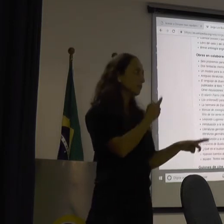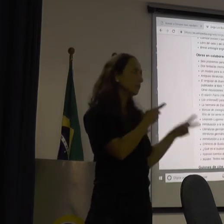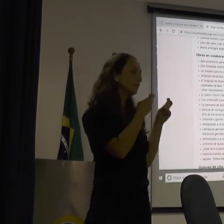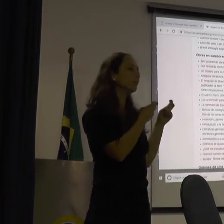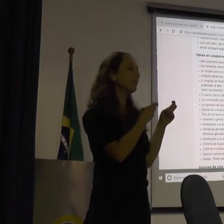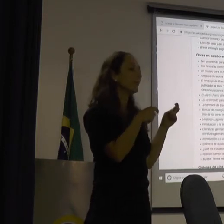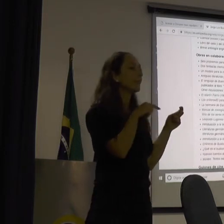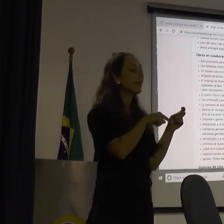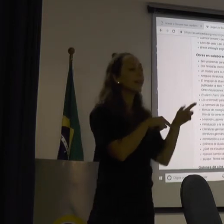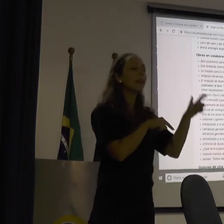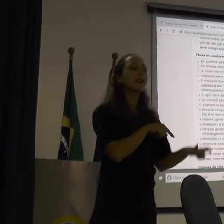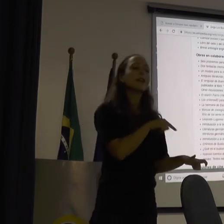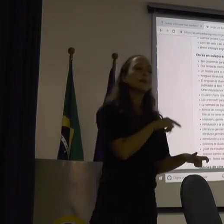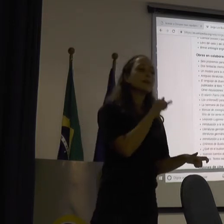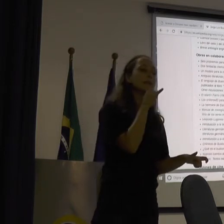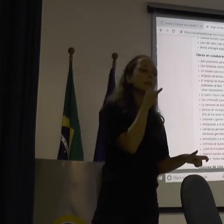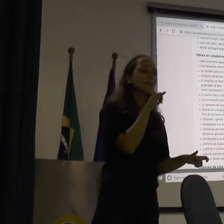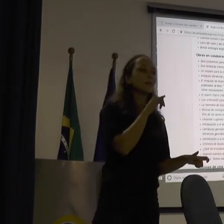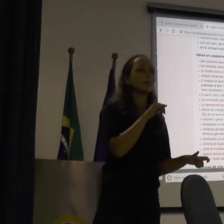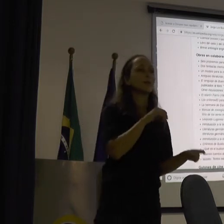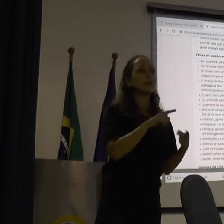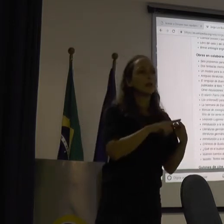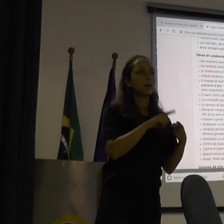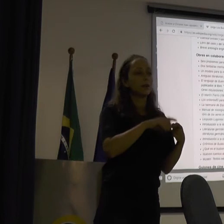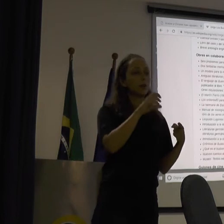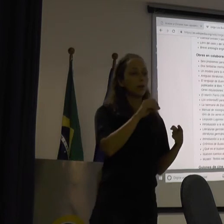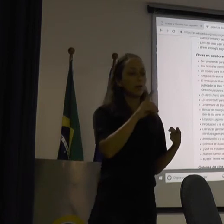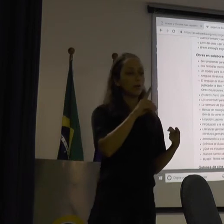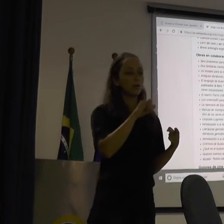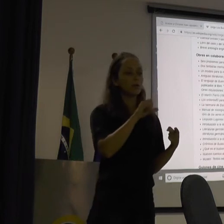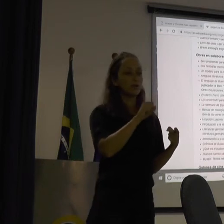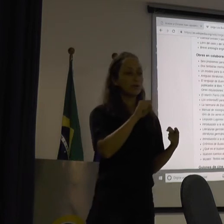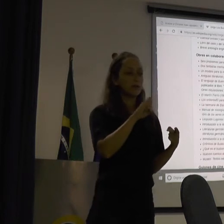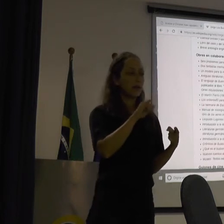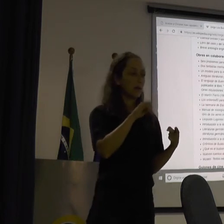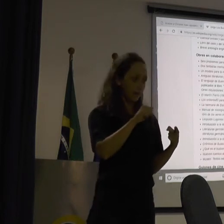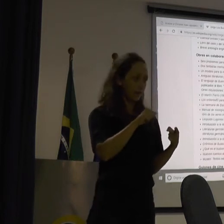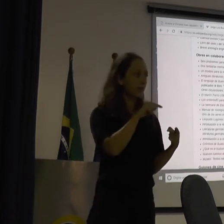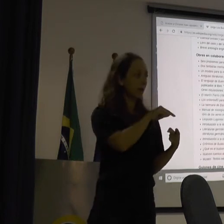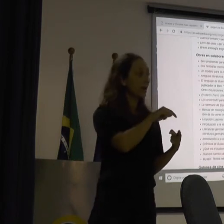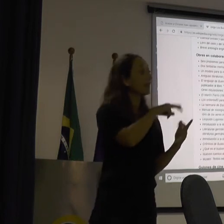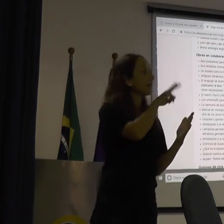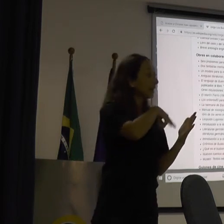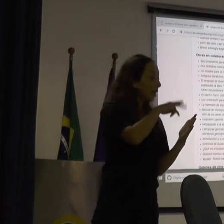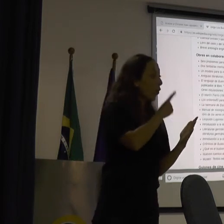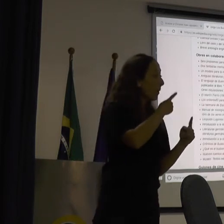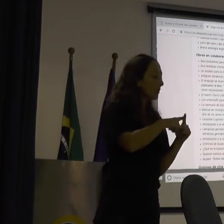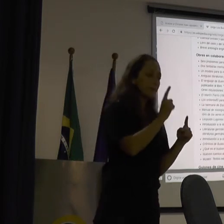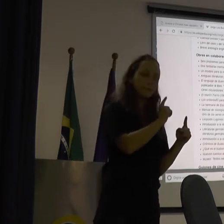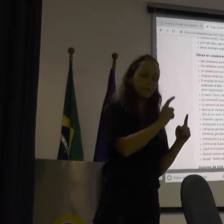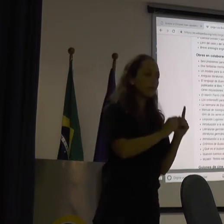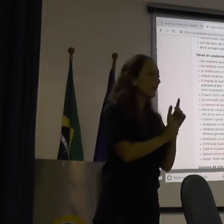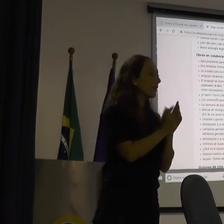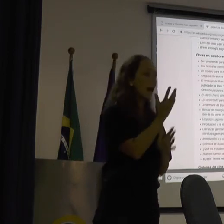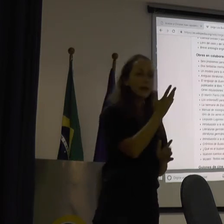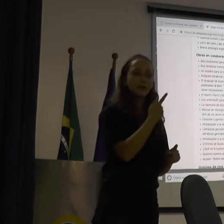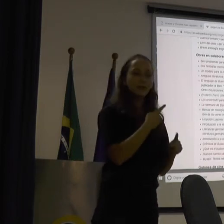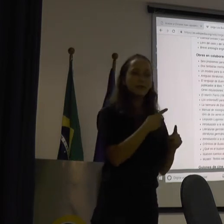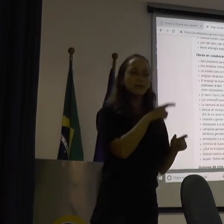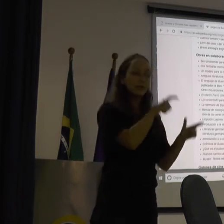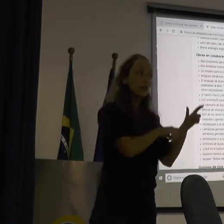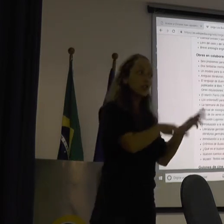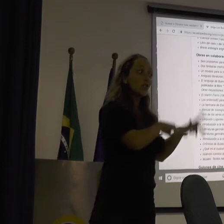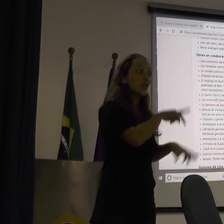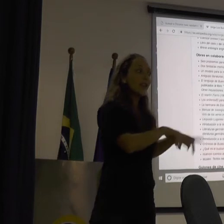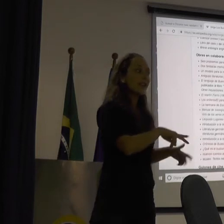da Ilíada e da Odisseia, ele falou, ó, se eu vou ler o Quixote, eu tenho um texto. E se eu vou ler a Ilíada, eu tenho uma